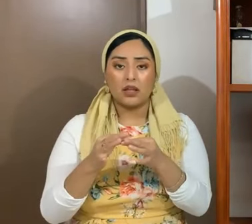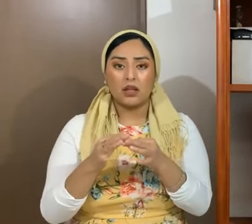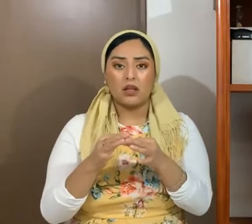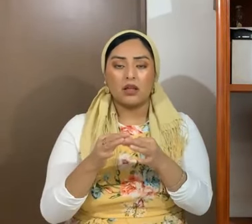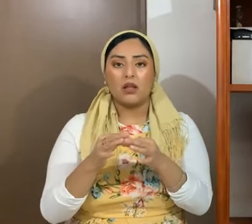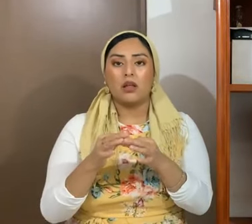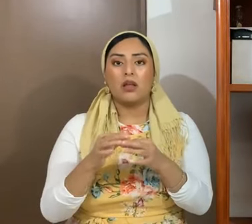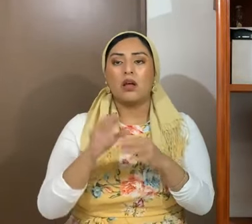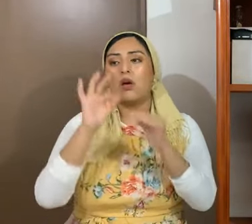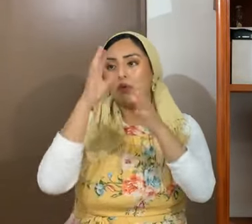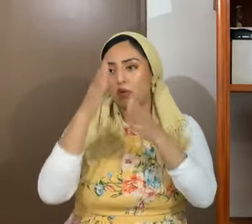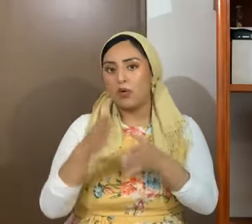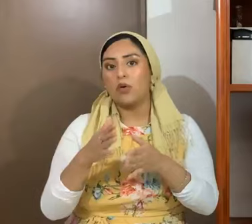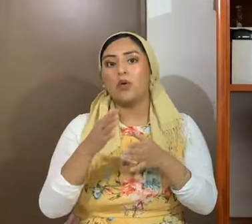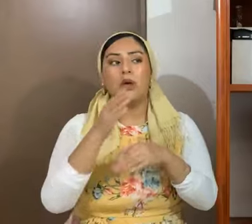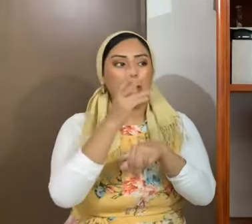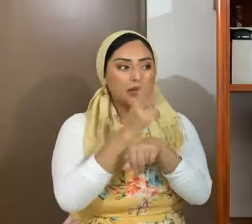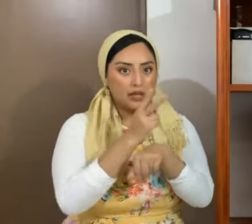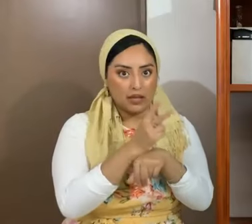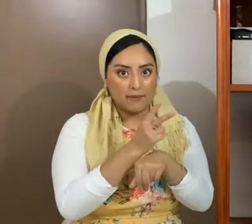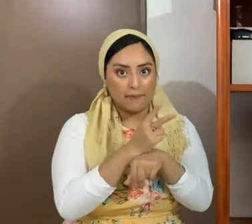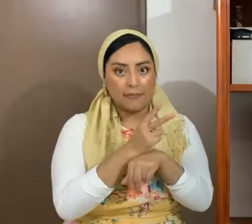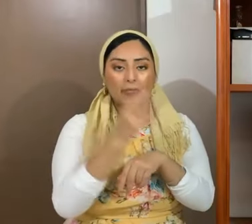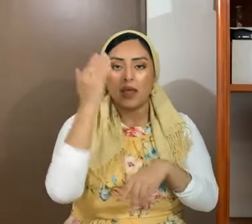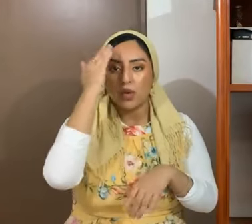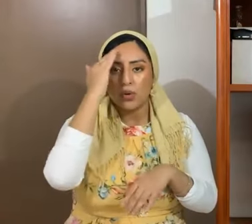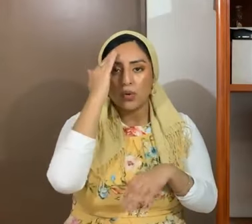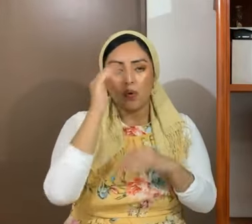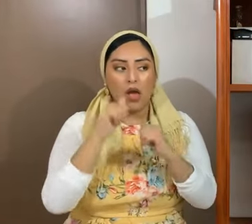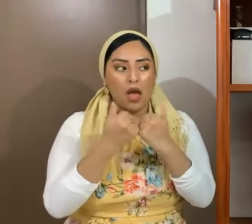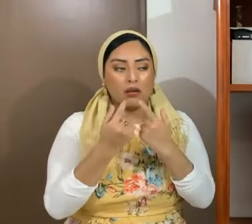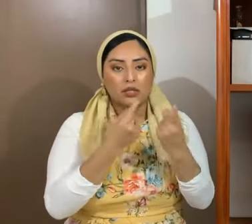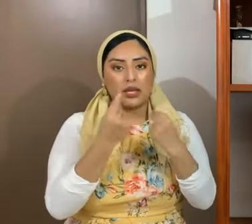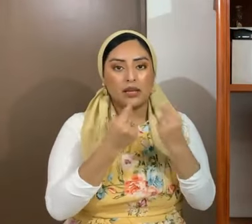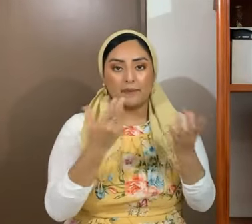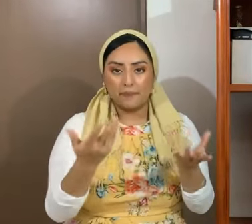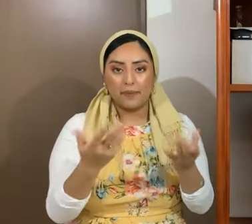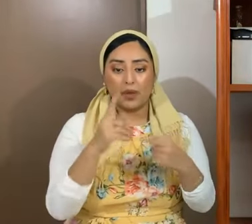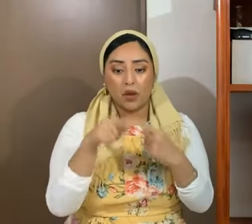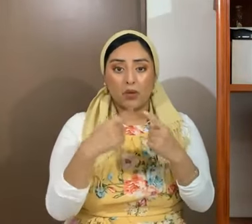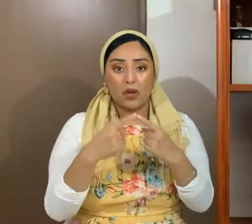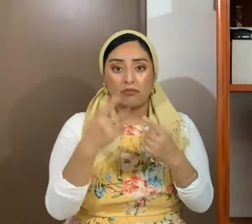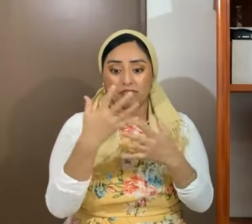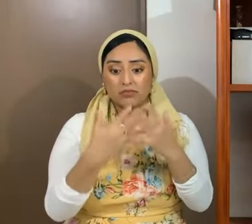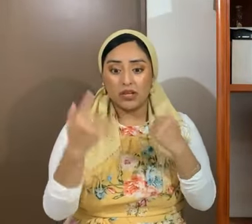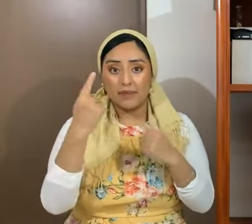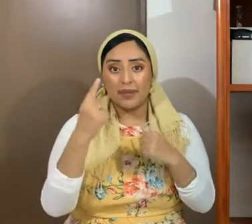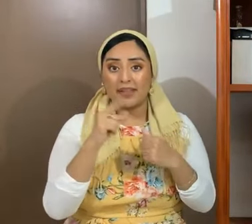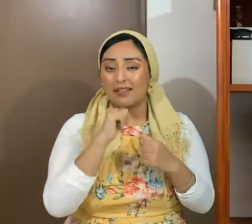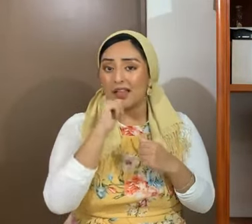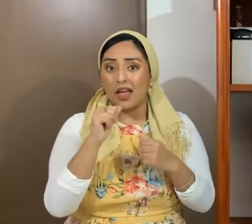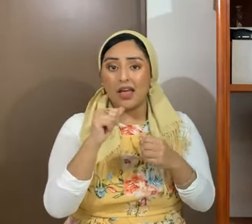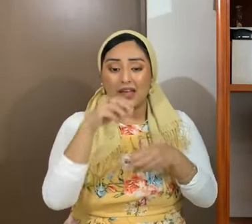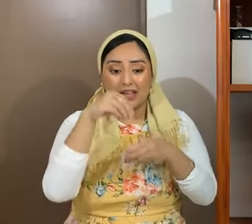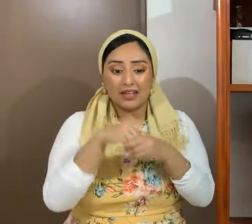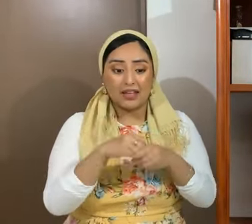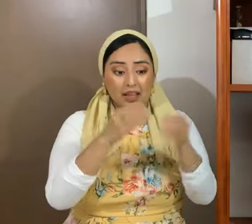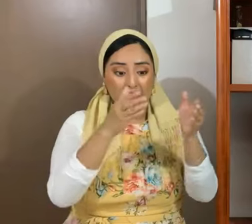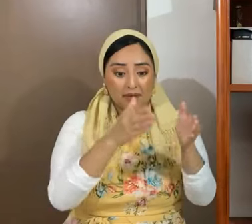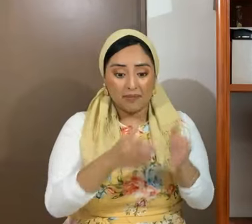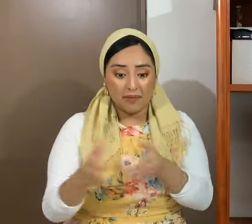otros, fiel a su roe, fiel a la Keilah, sabe cómo se hacen las cosas. Entonces, cuando algo no está en el